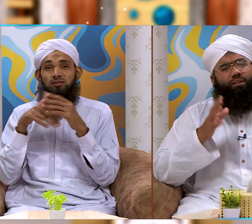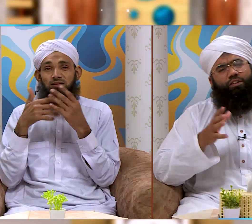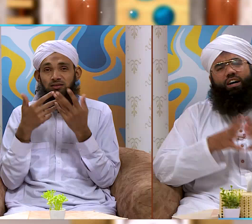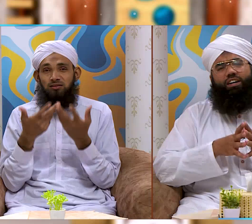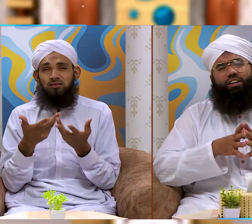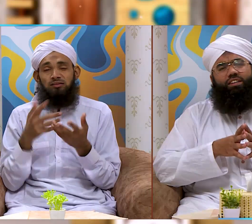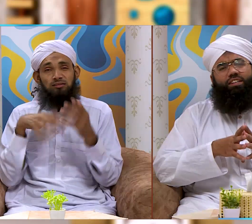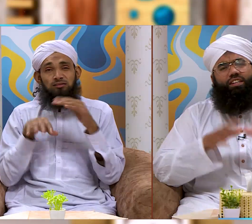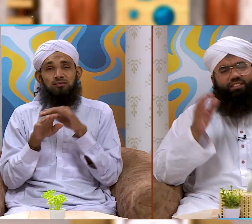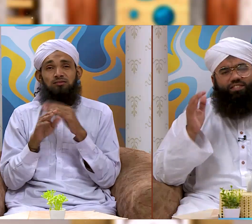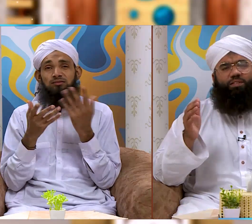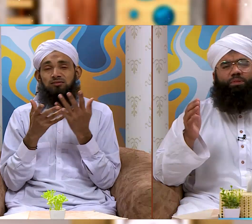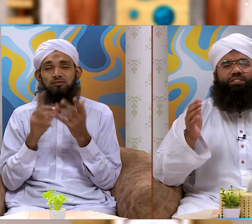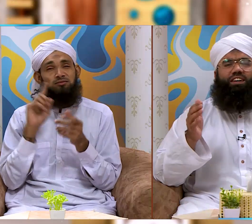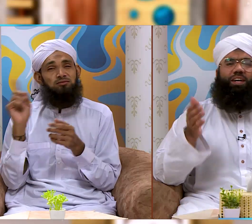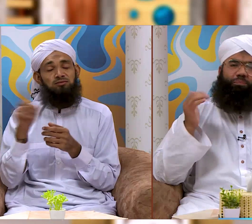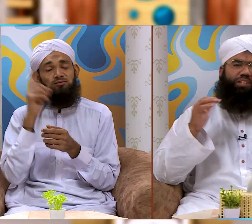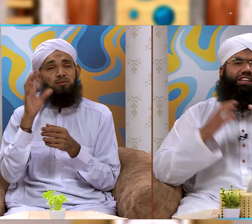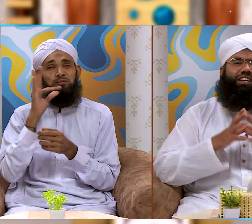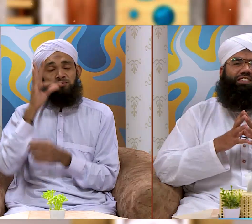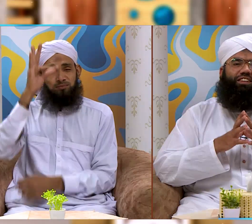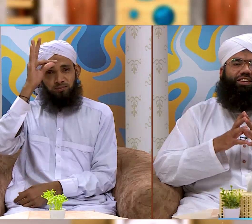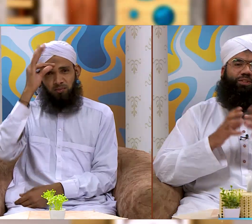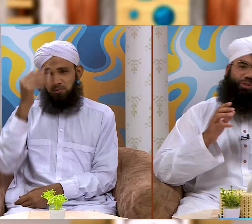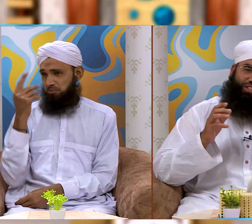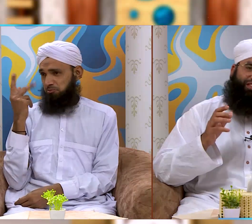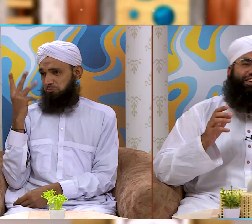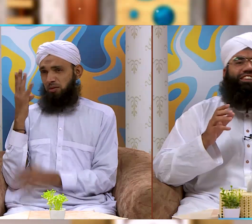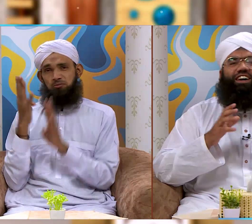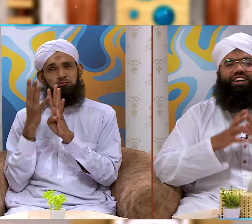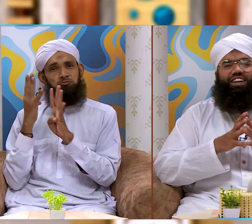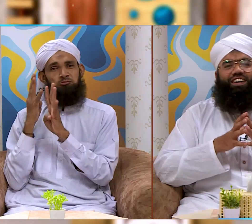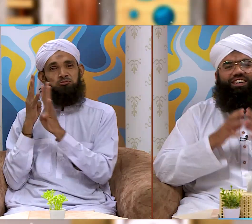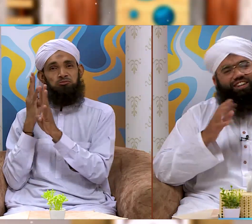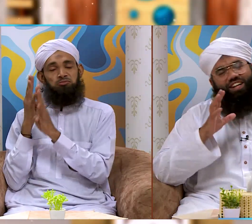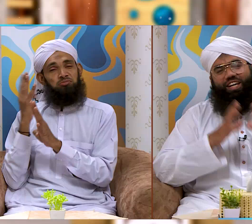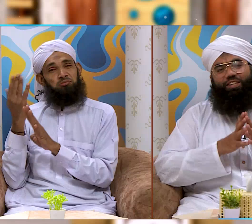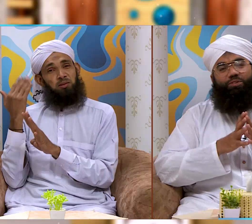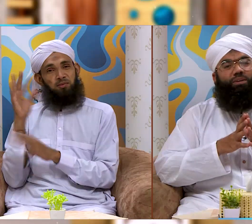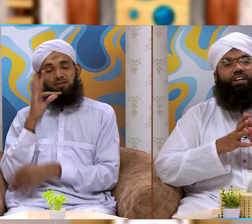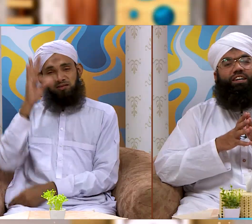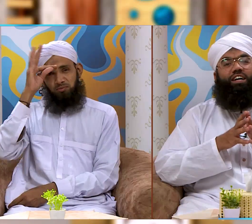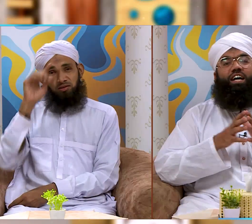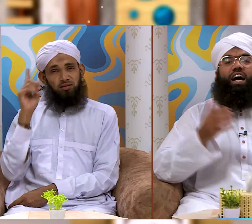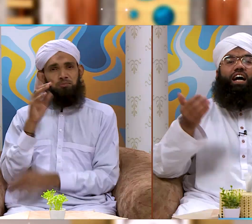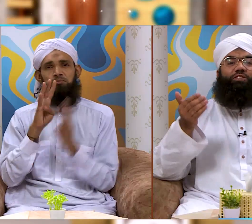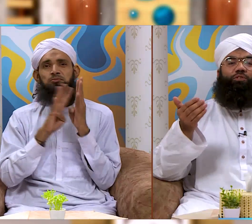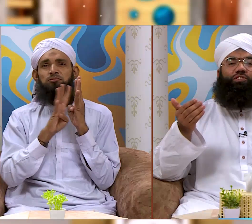اول آخر کہ دست بستہ ہے پیچھے حاضر جو سلطنت آگے کر گئے تھے۔ سبحان اللہ، آج وہ